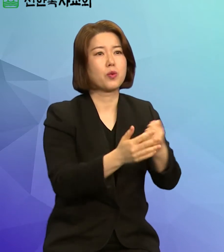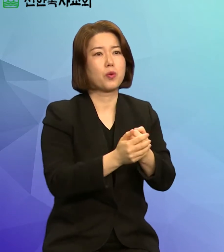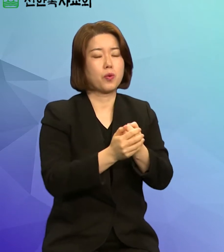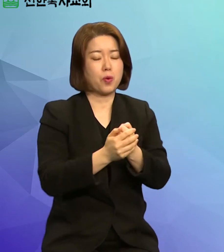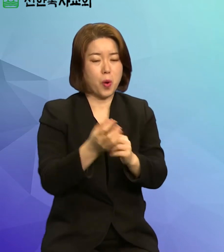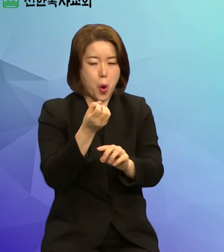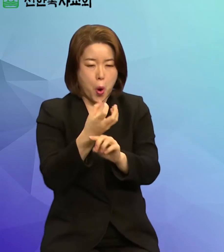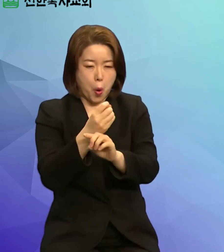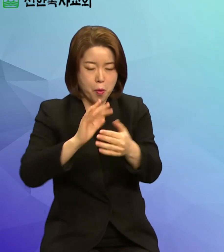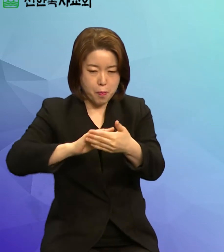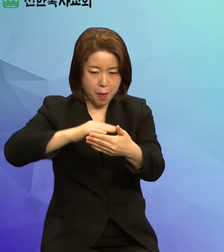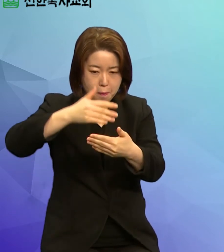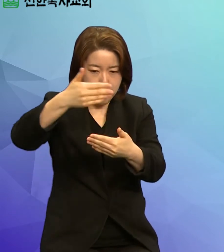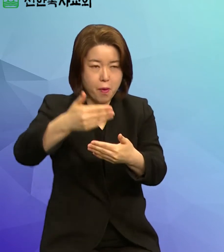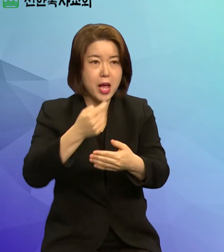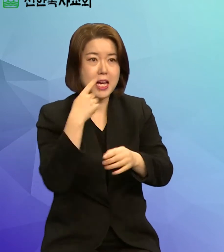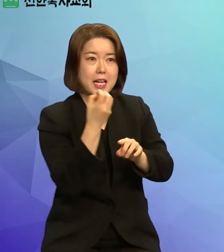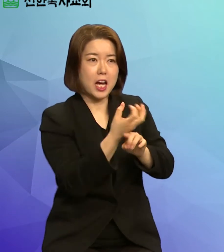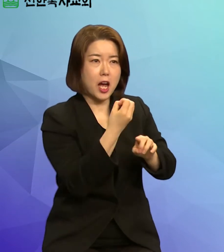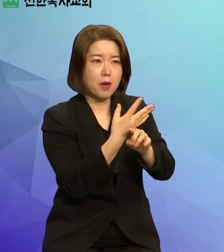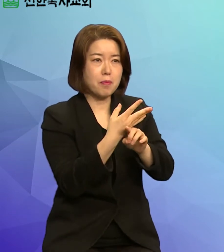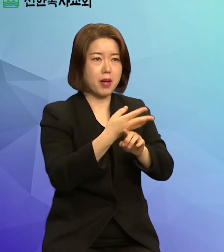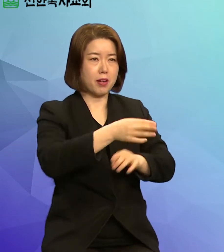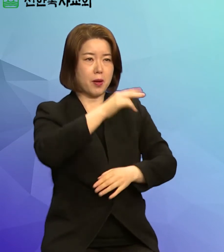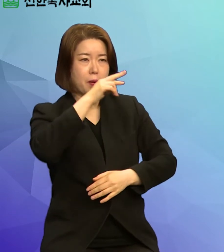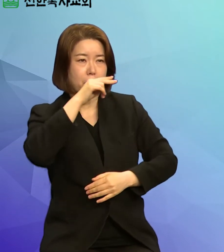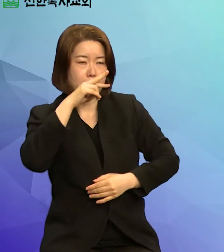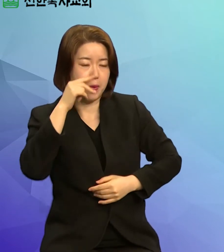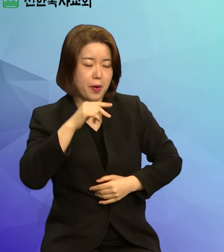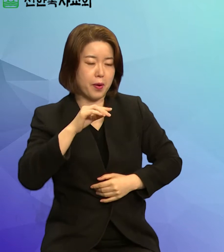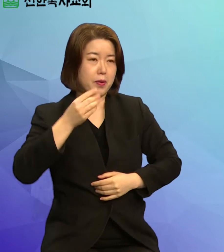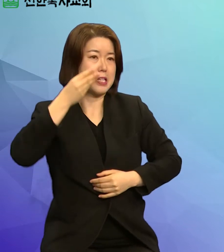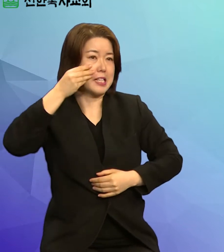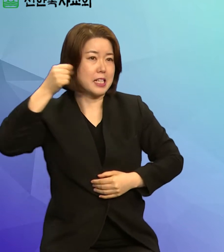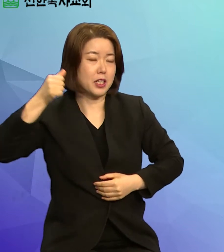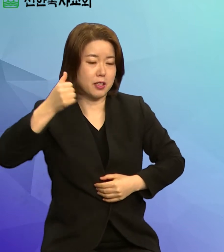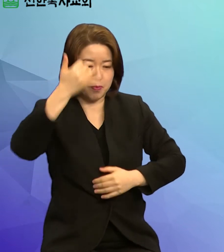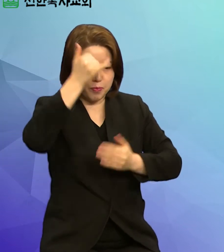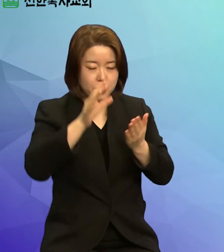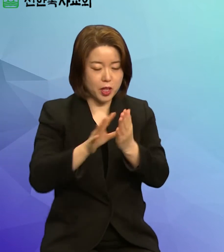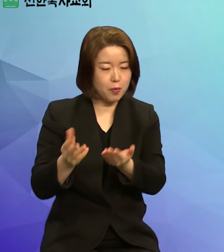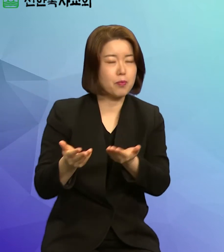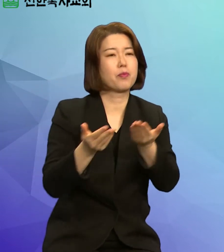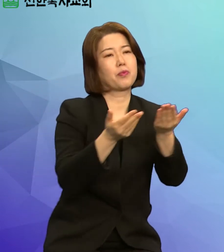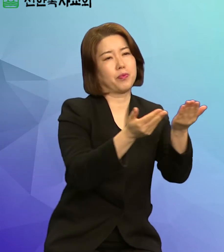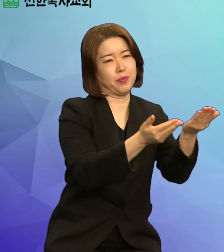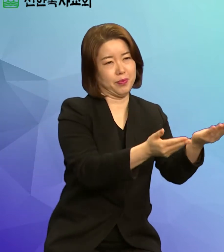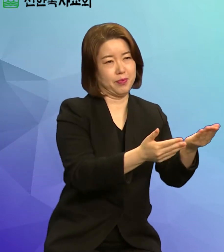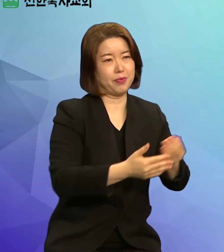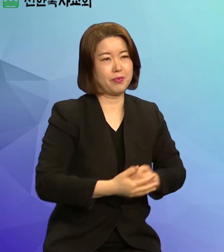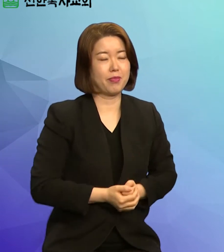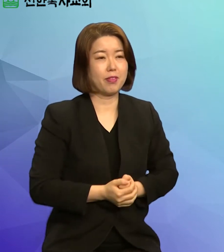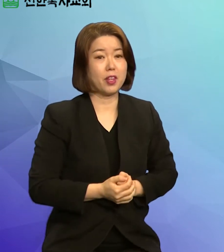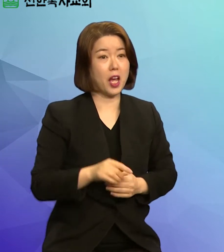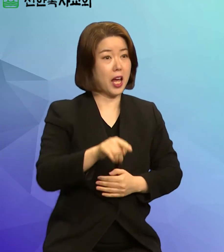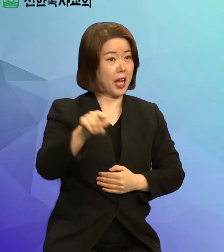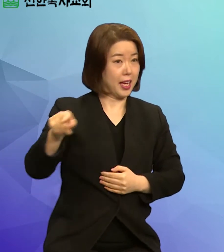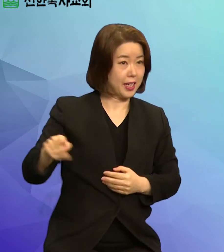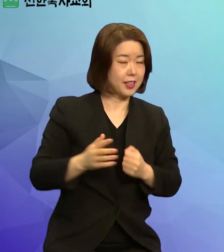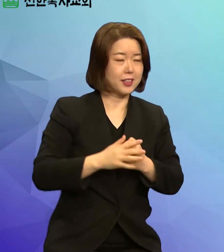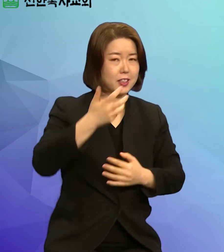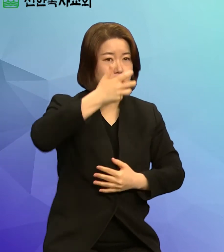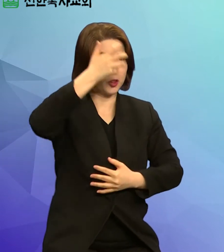열어 황금과 유향과 모략을 예물로 드리니라. 그들은